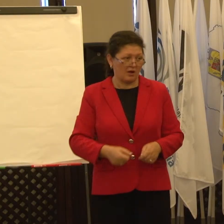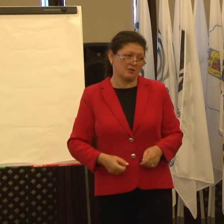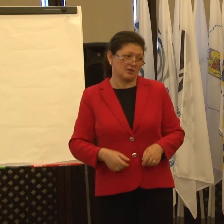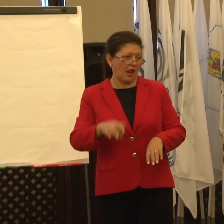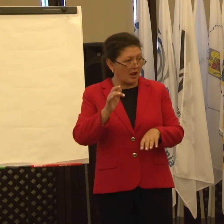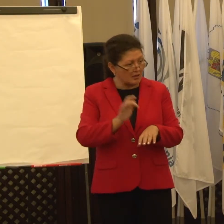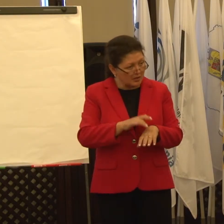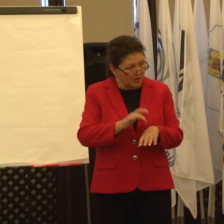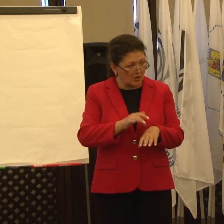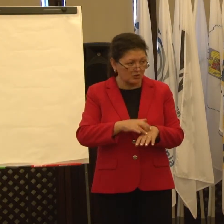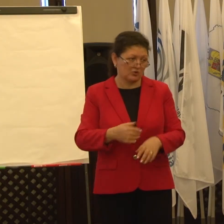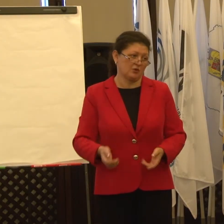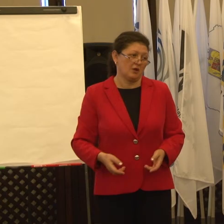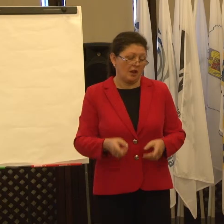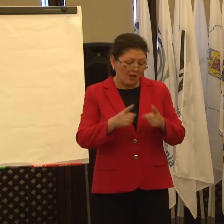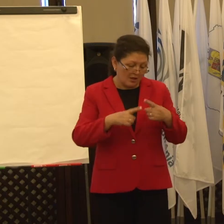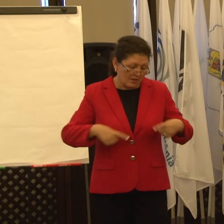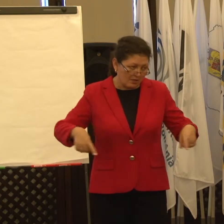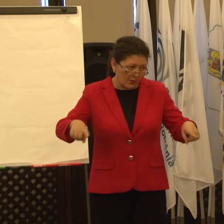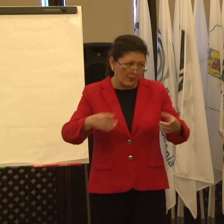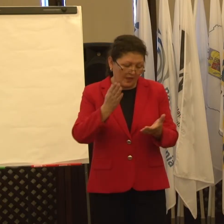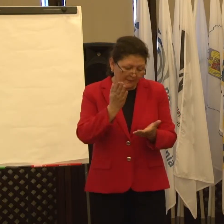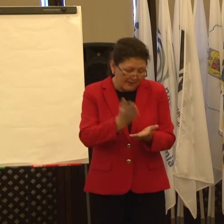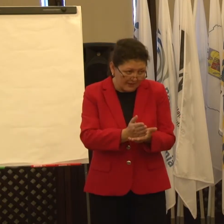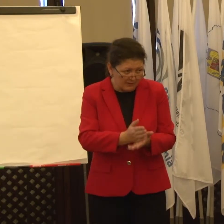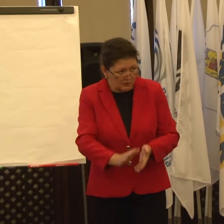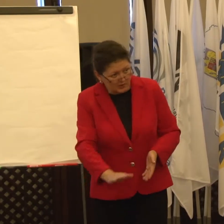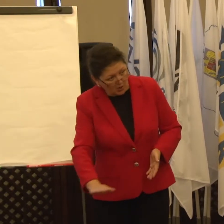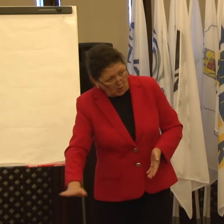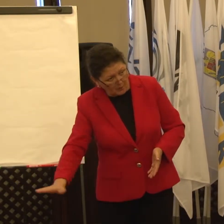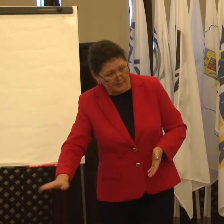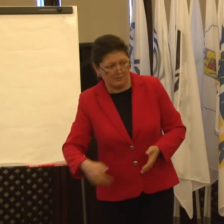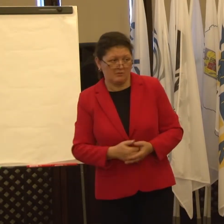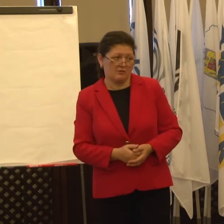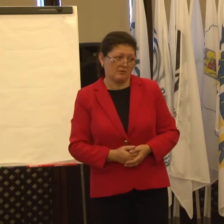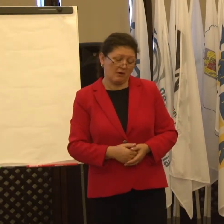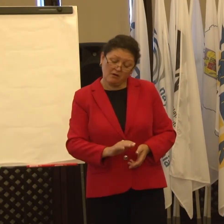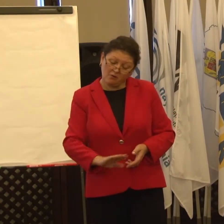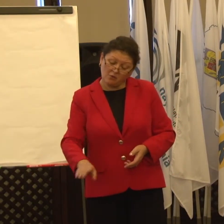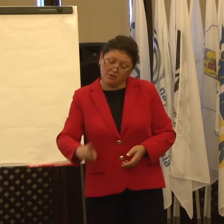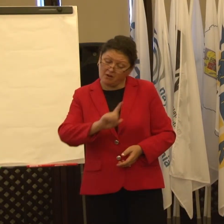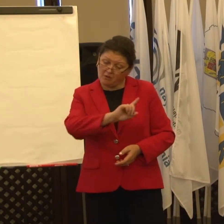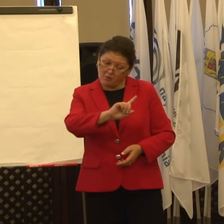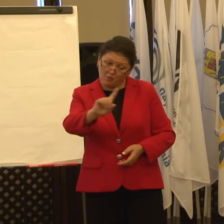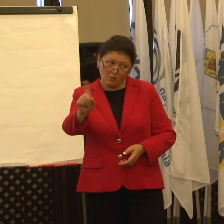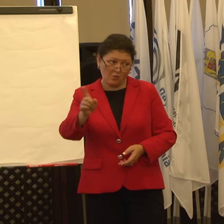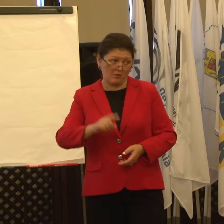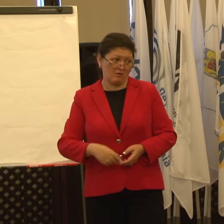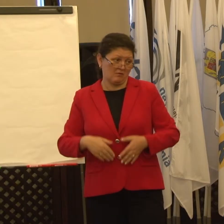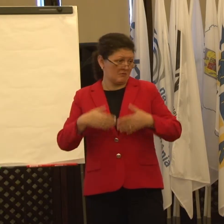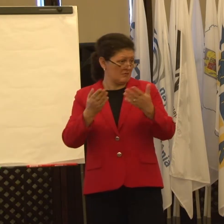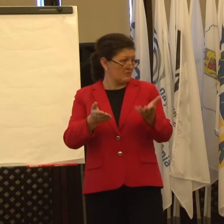la orice ține de drepturile copilului. Copiii noștri nu au toți acces la